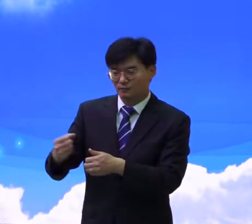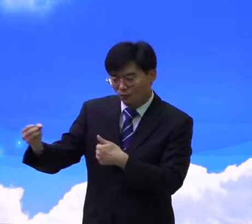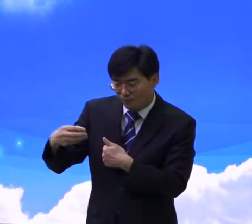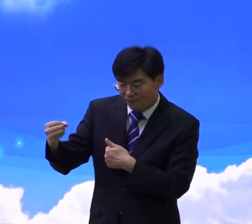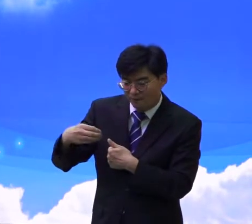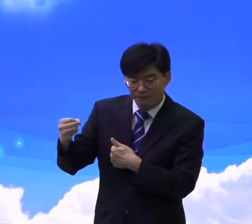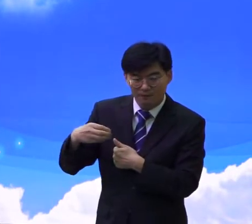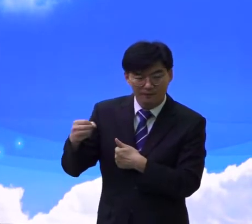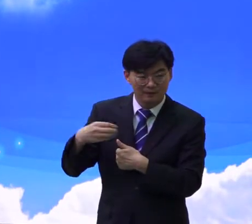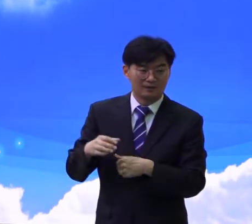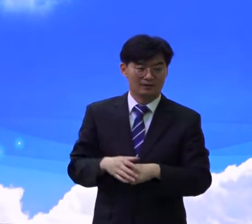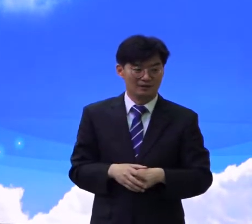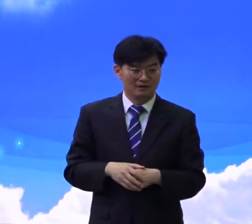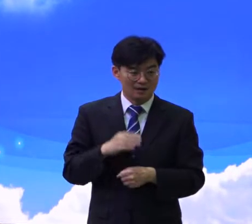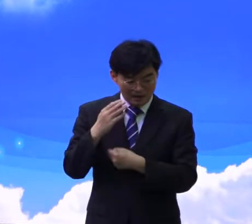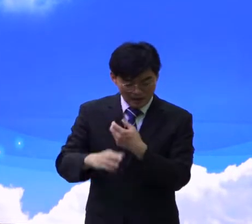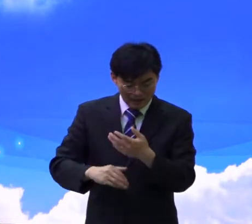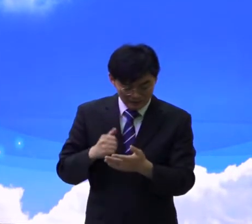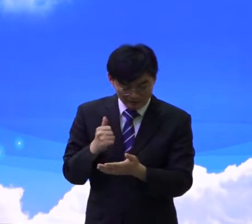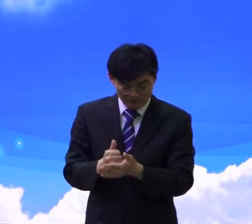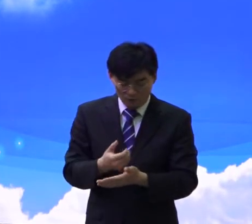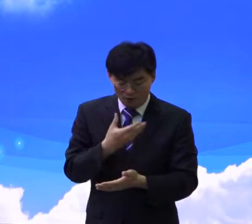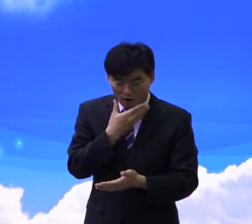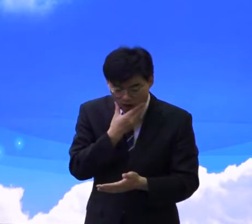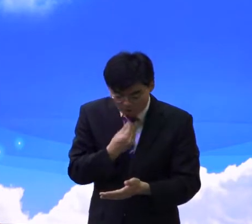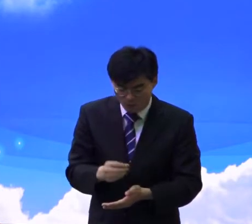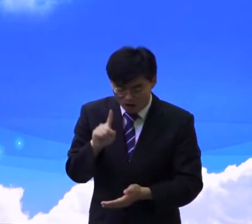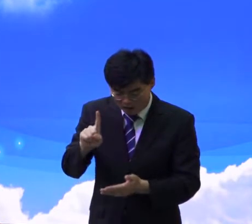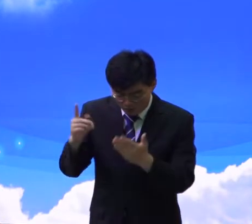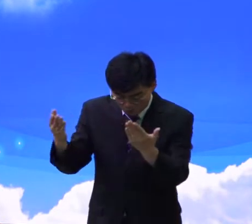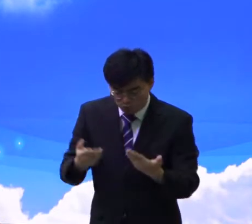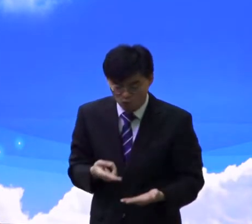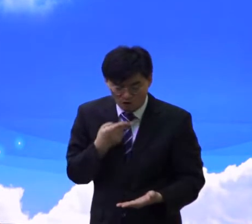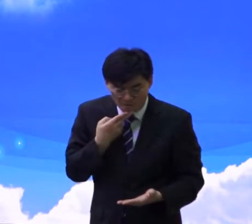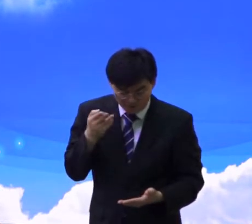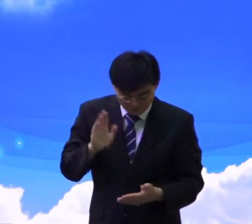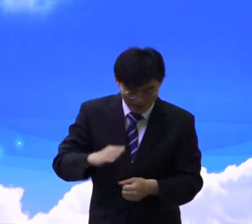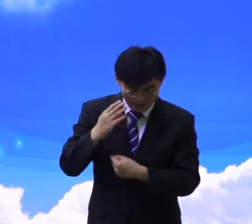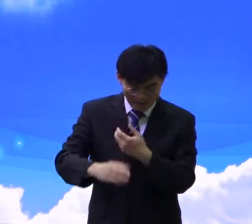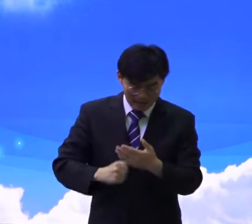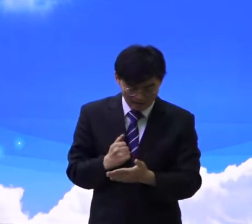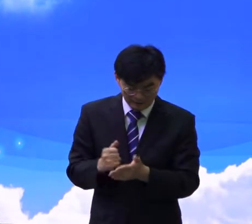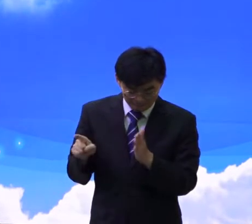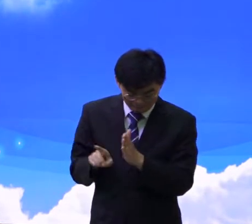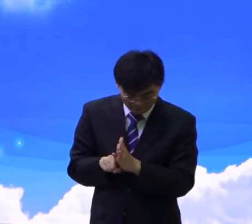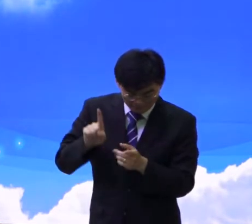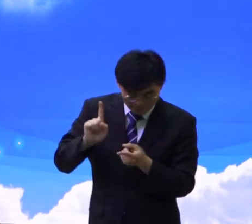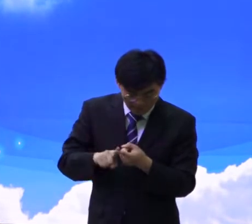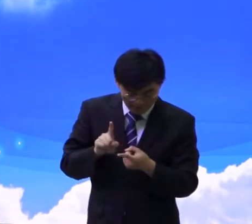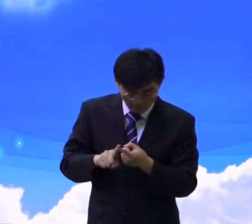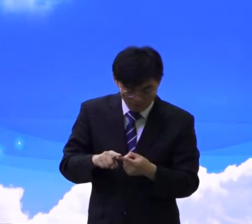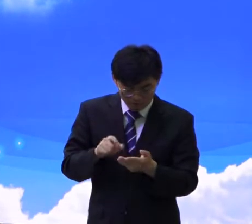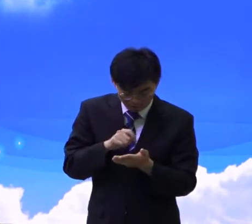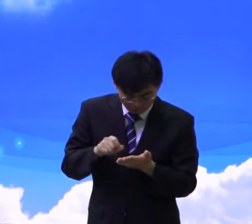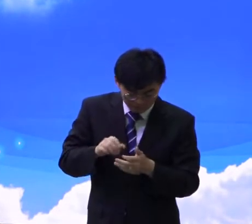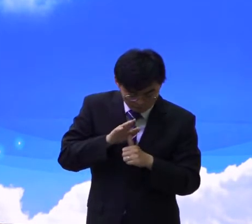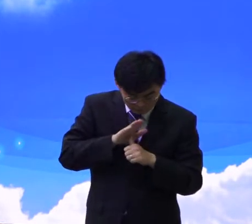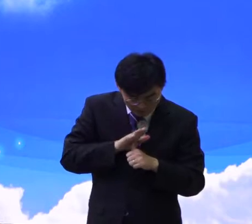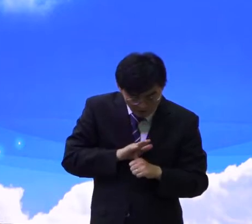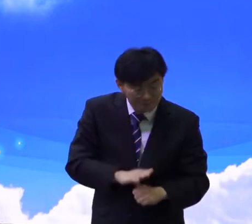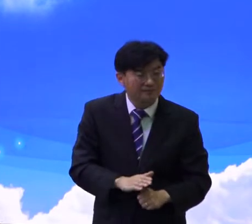속에서 구원받아서 거듭나서 새로운 삶을 살아가고 있는, 새로운 피조물로 살아가고 있는 우리들의 삶이어야